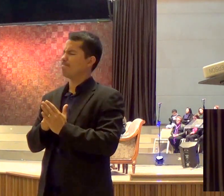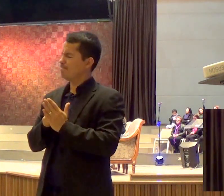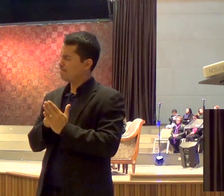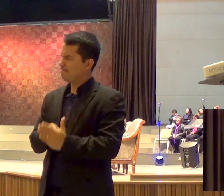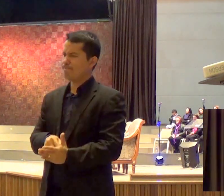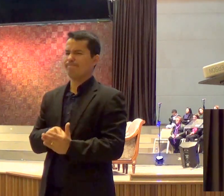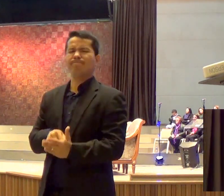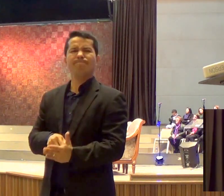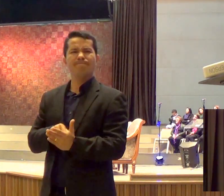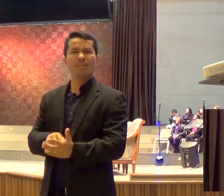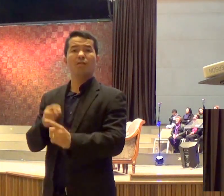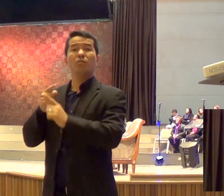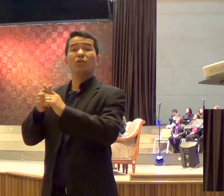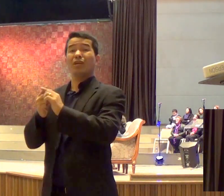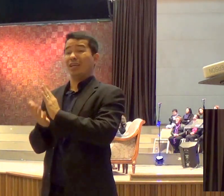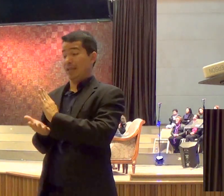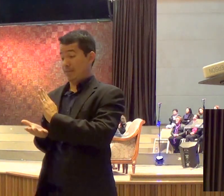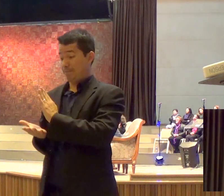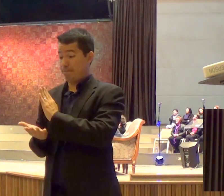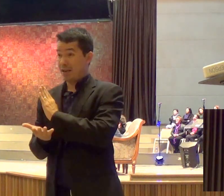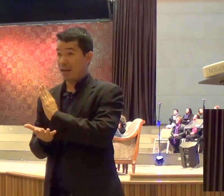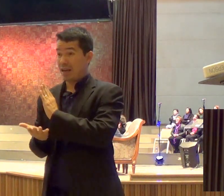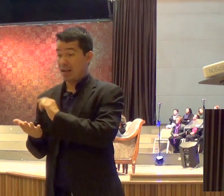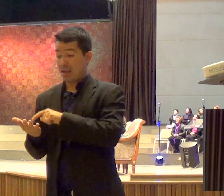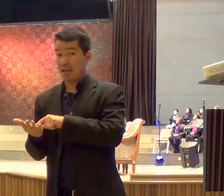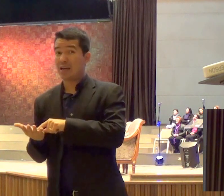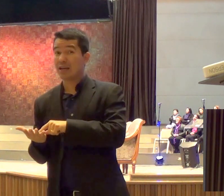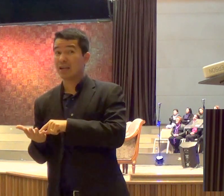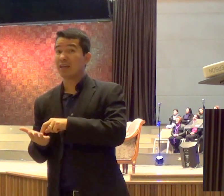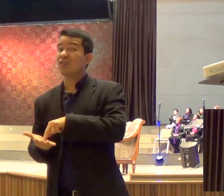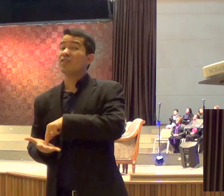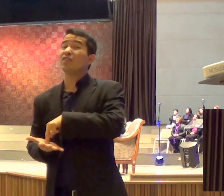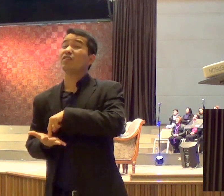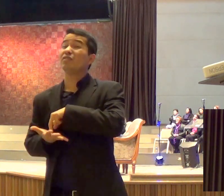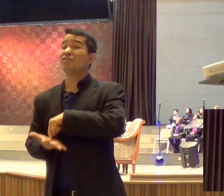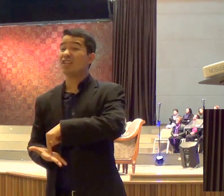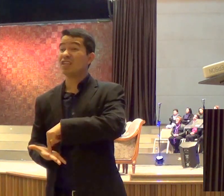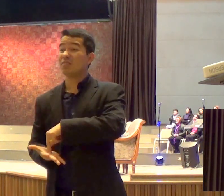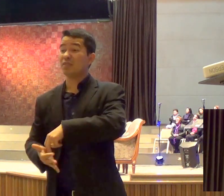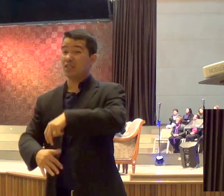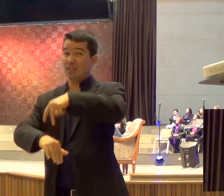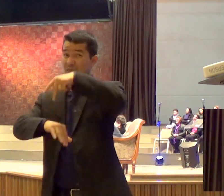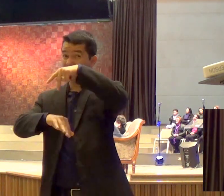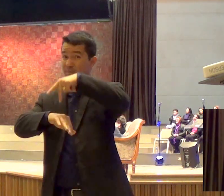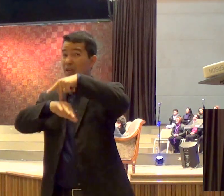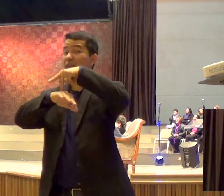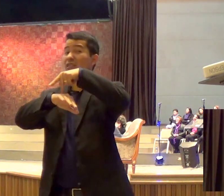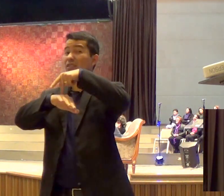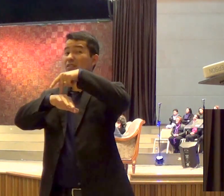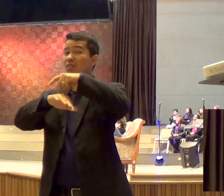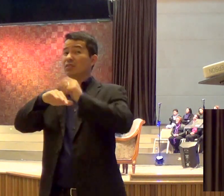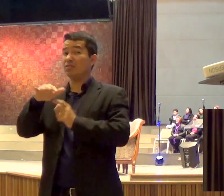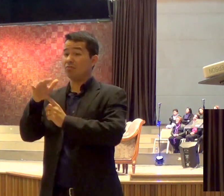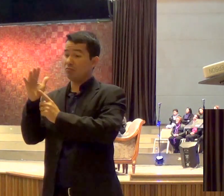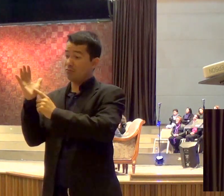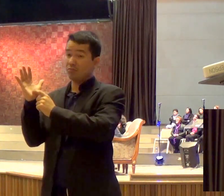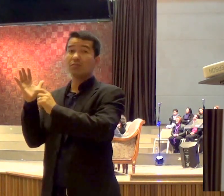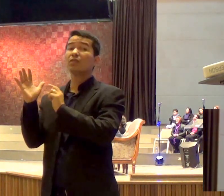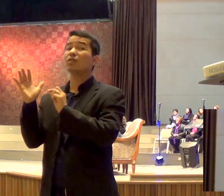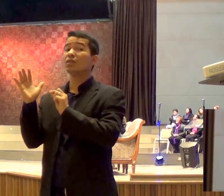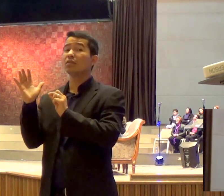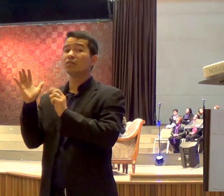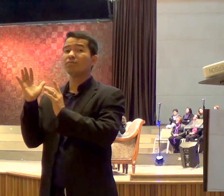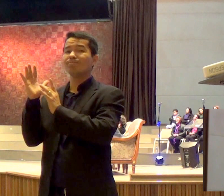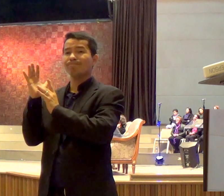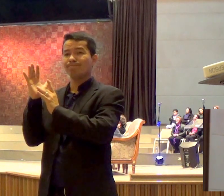diferença na sua vida na sua história não está naquilo que